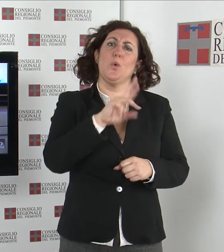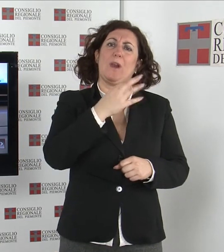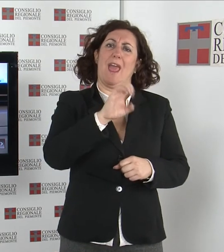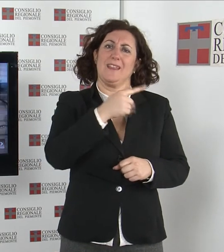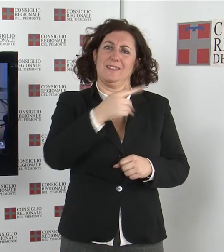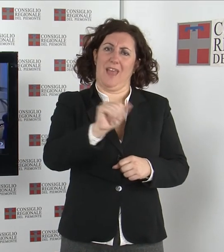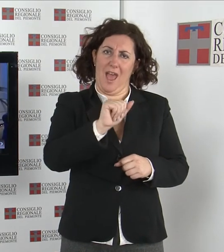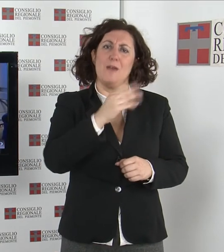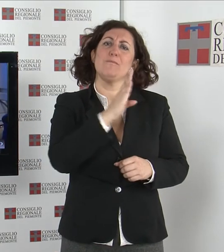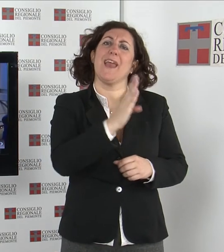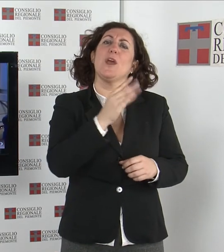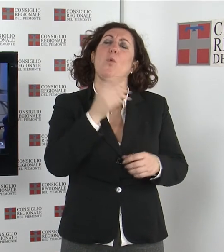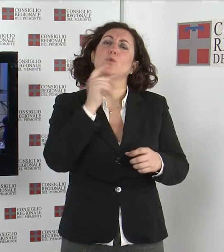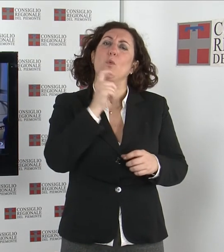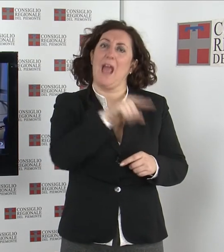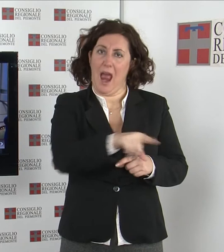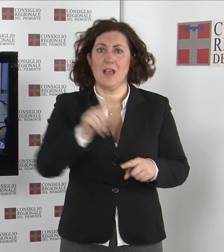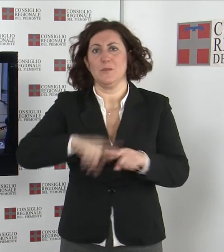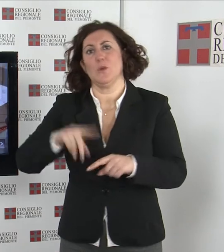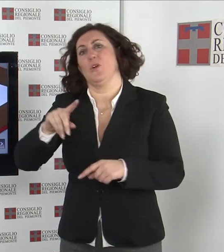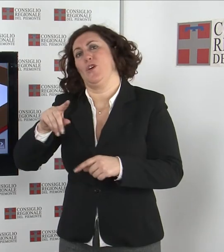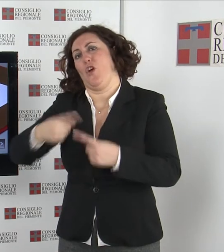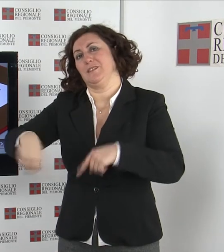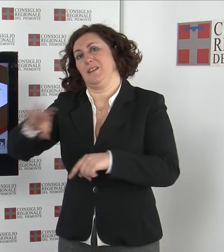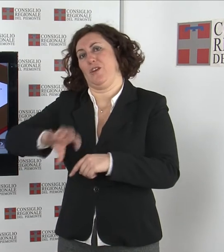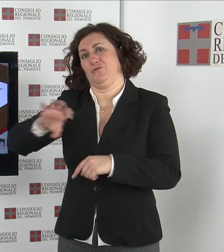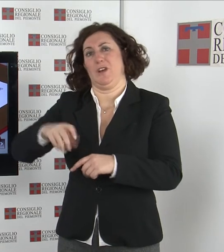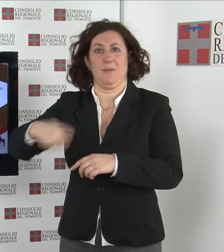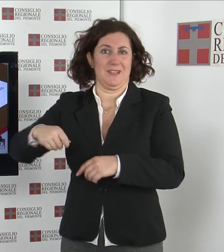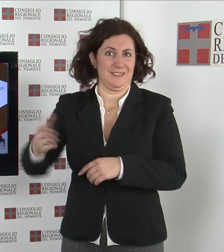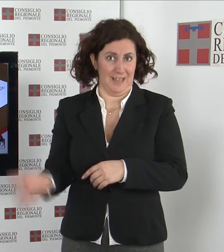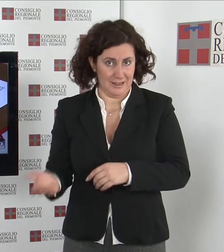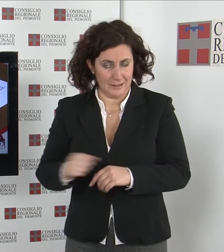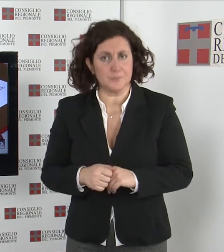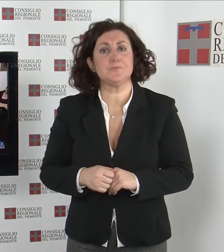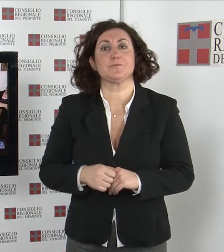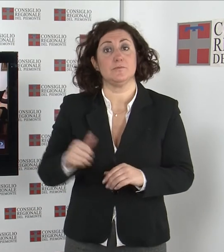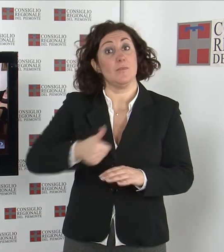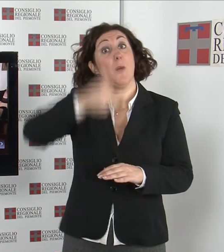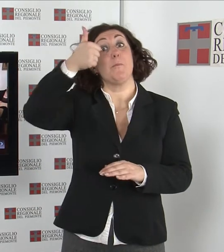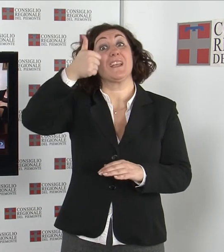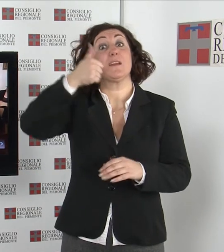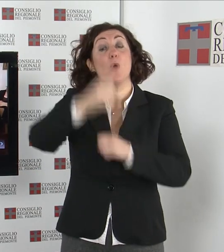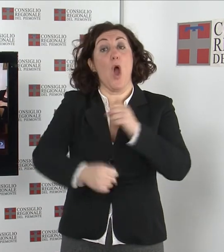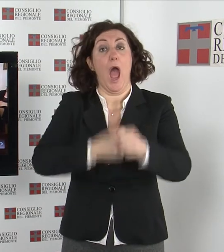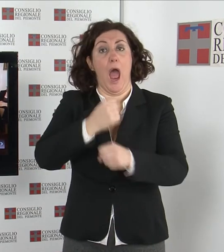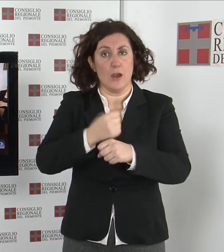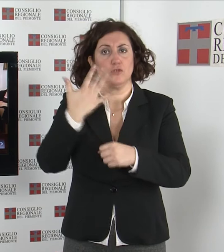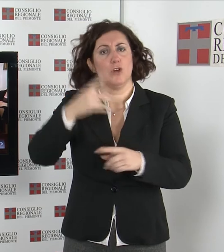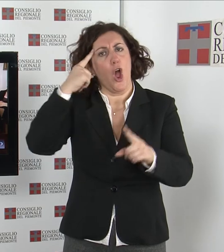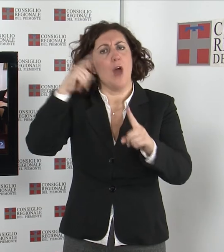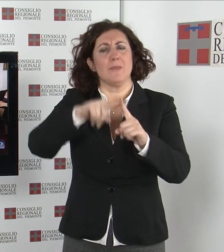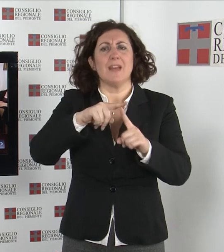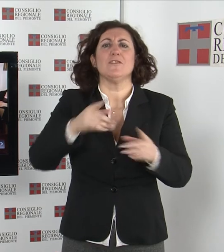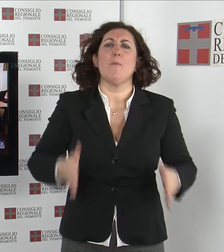regionale presidente Valerio Cattaneo L'intesa prevede per il primo anno il restauro di due dipinti settecenteschi di palazzo reale